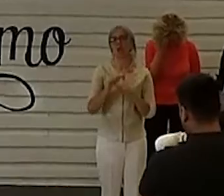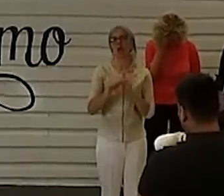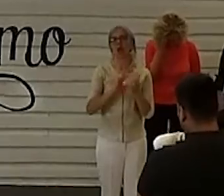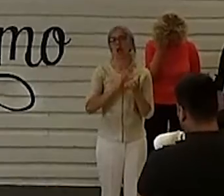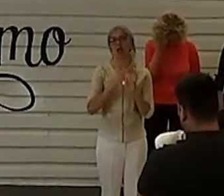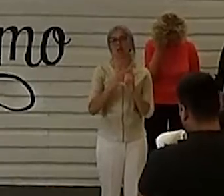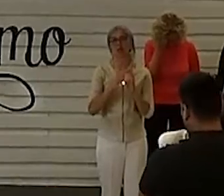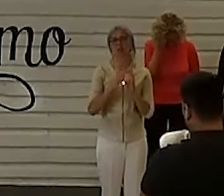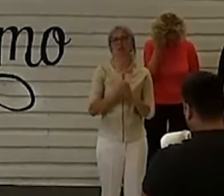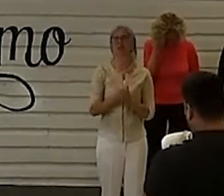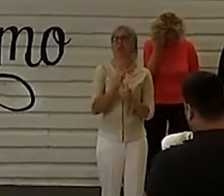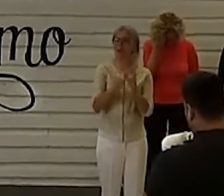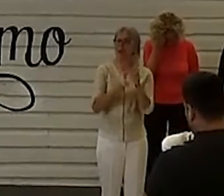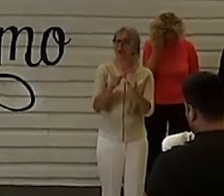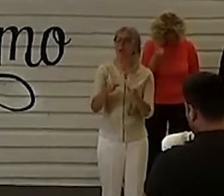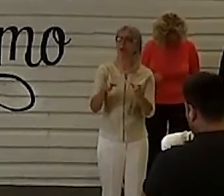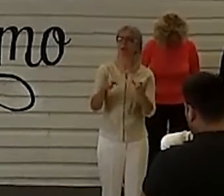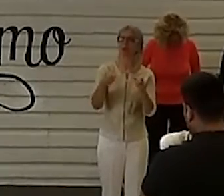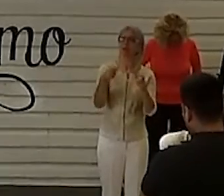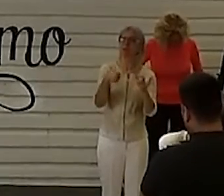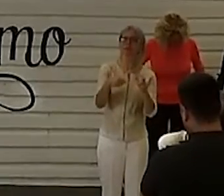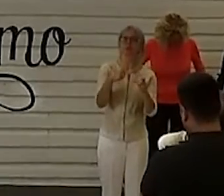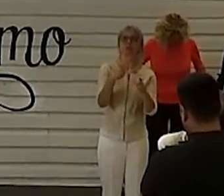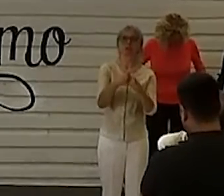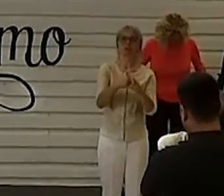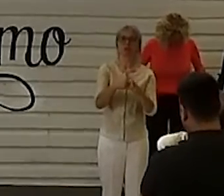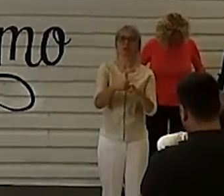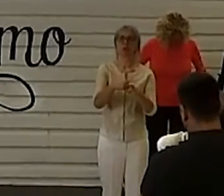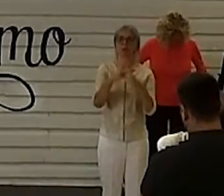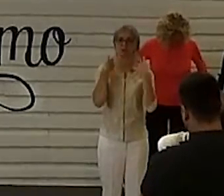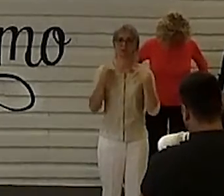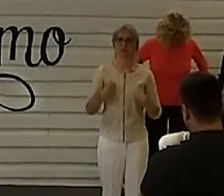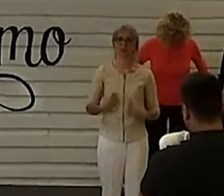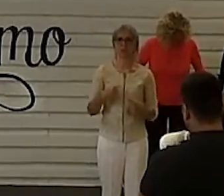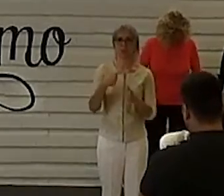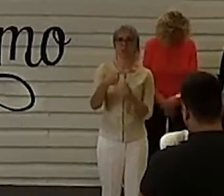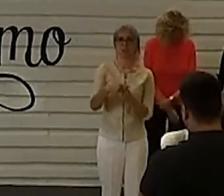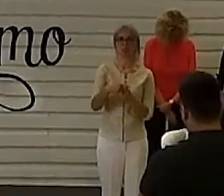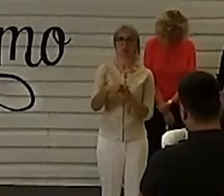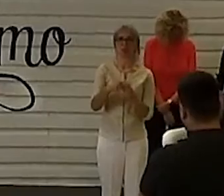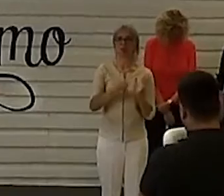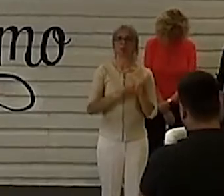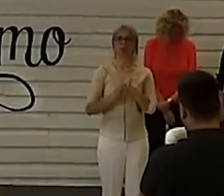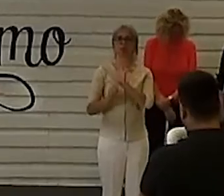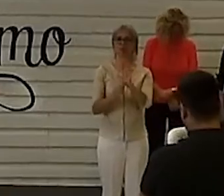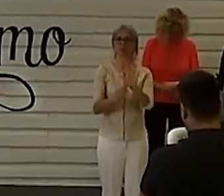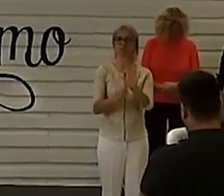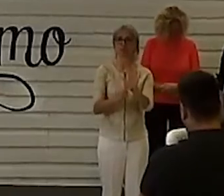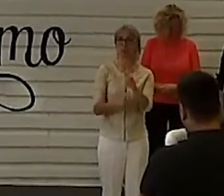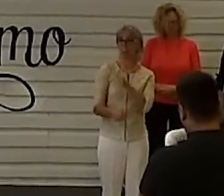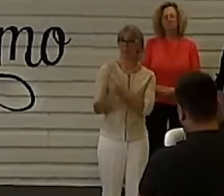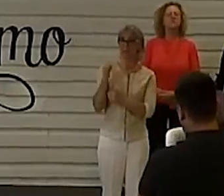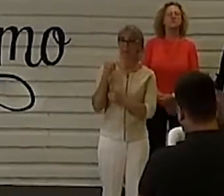di persone che possono testimoniare con la propria vita. Io ero, oggi sono.